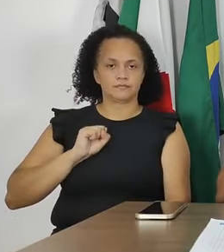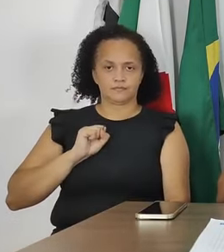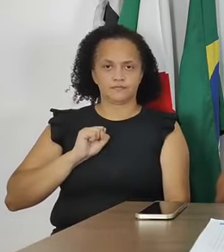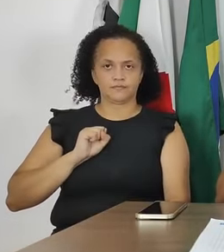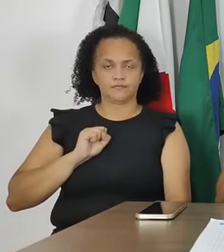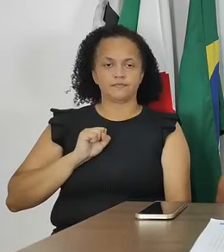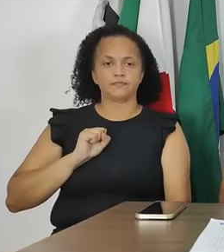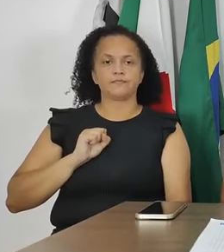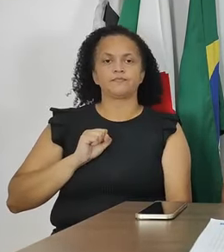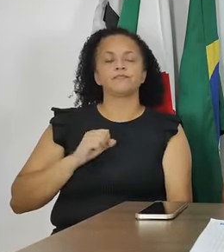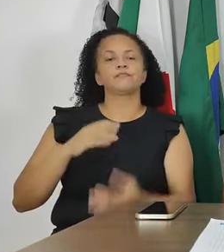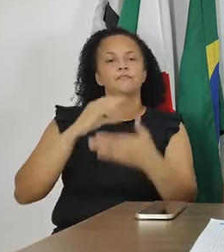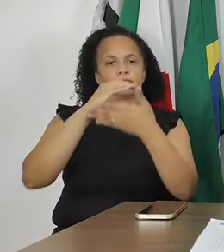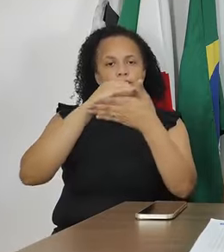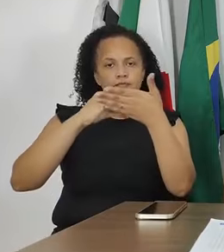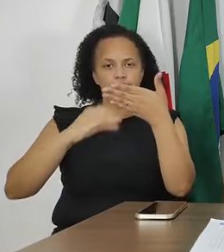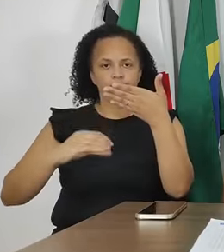capítulo 2,